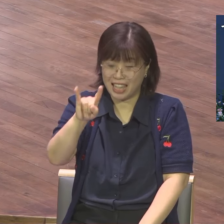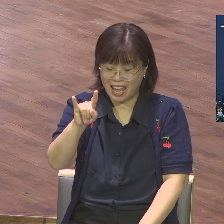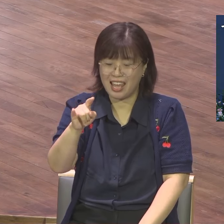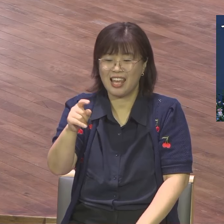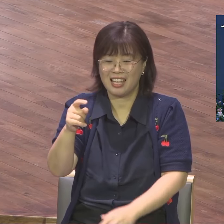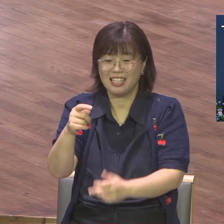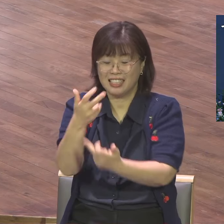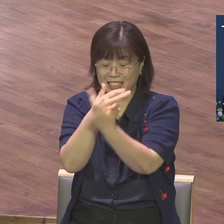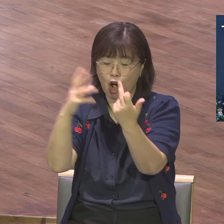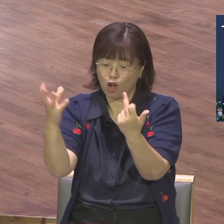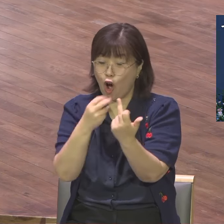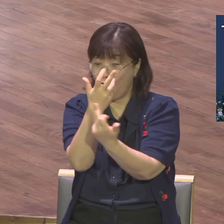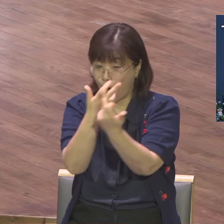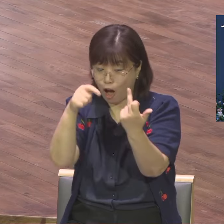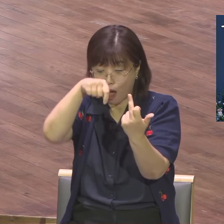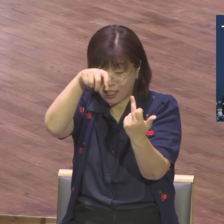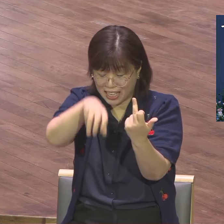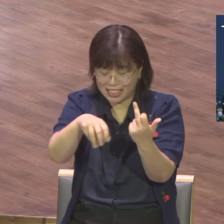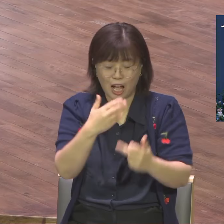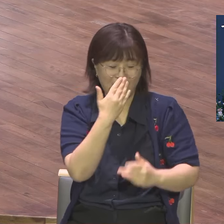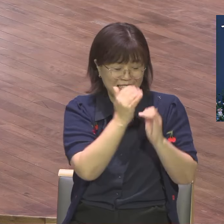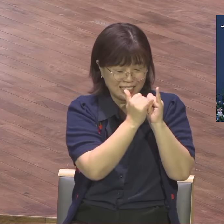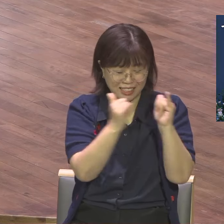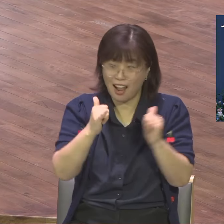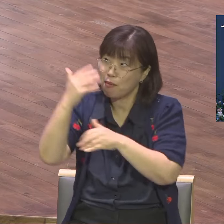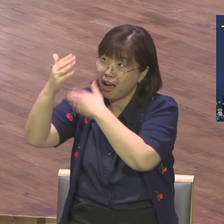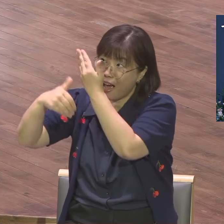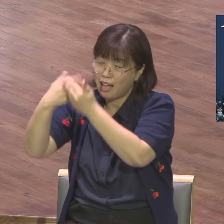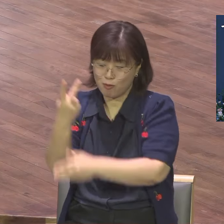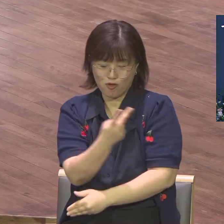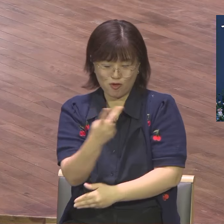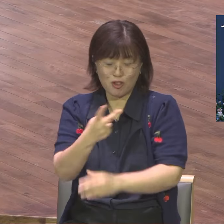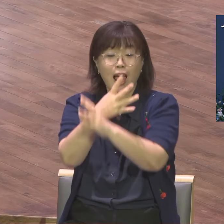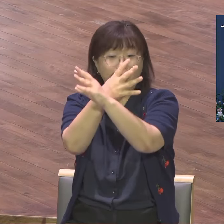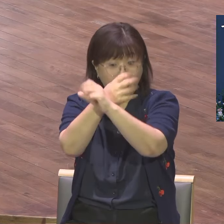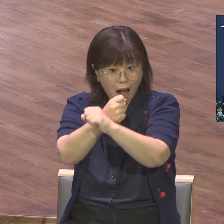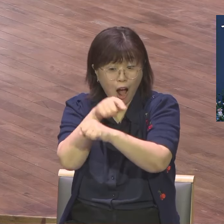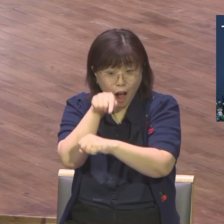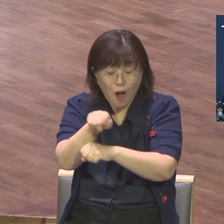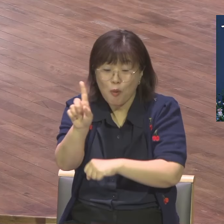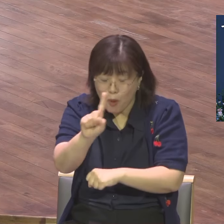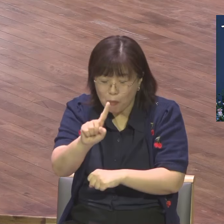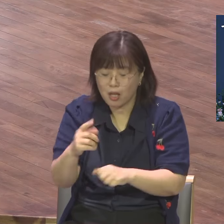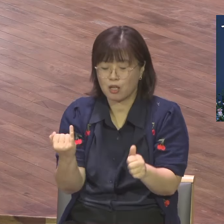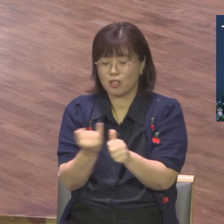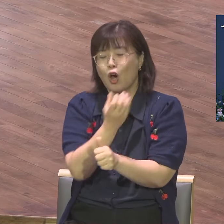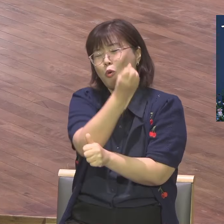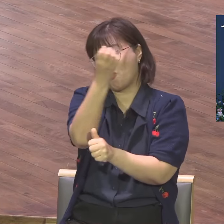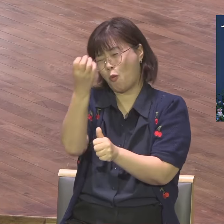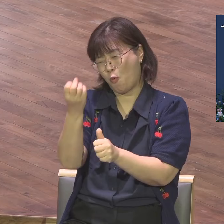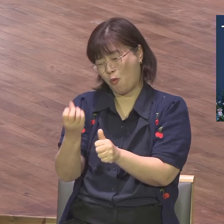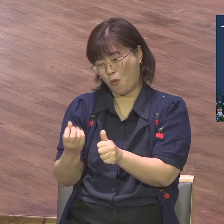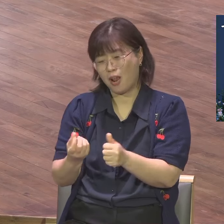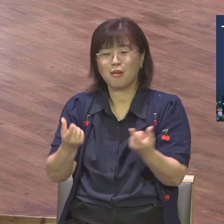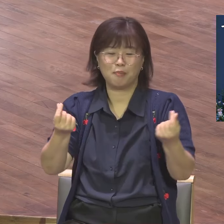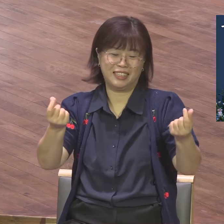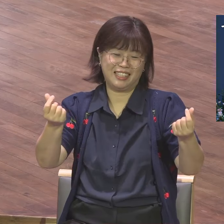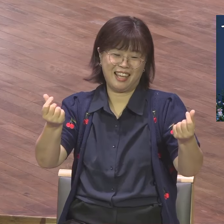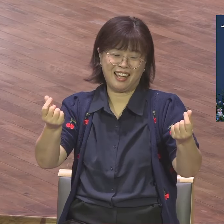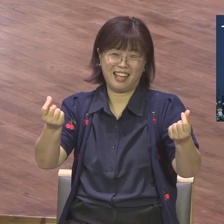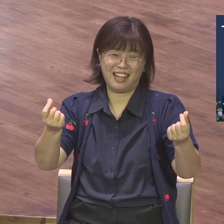마치 신랑과 신부가 결혼서약을 하고 결혼한 것에 비유를 하고